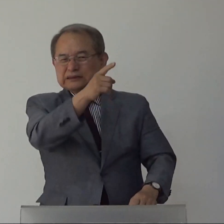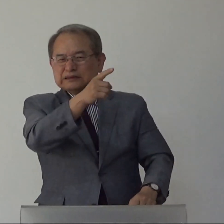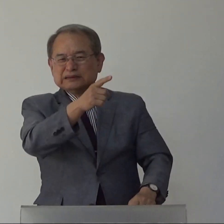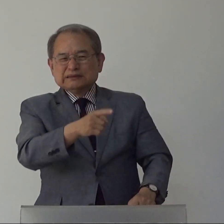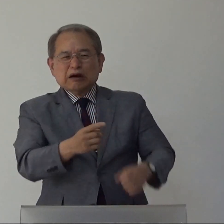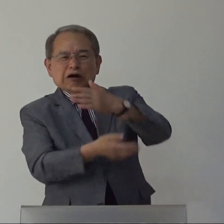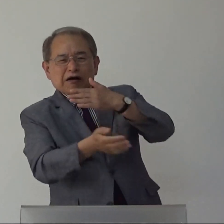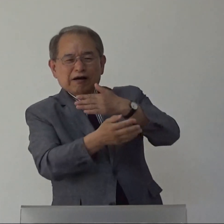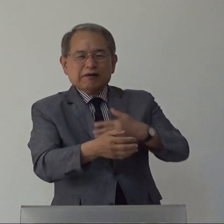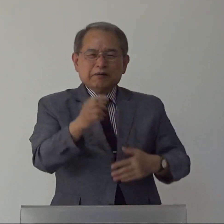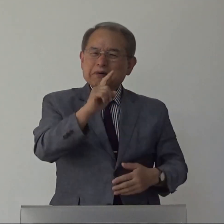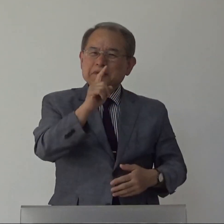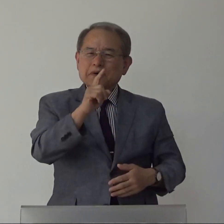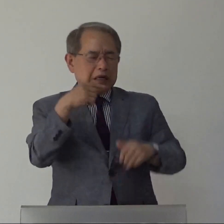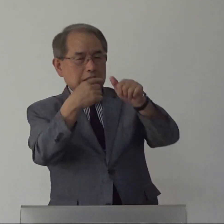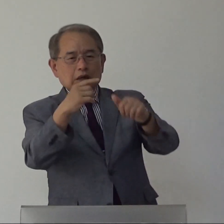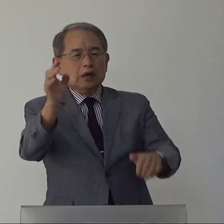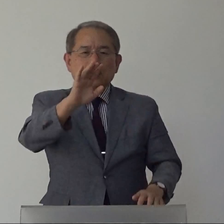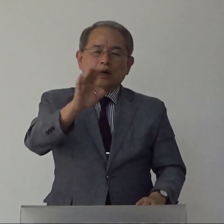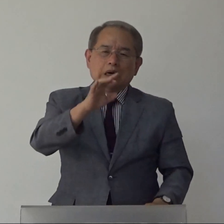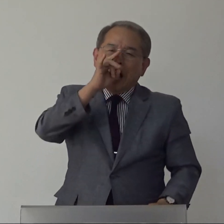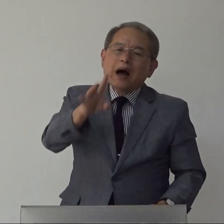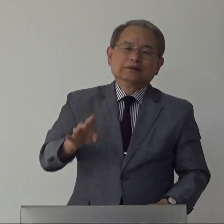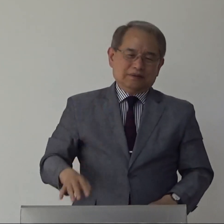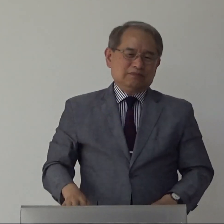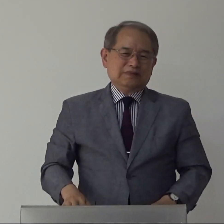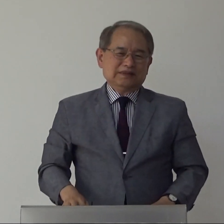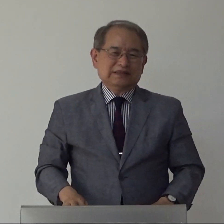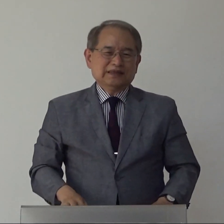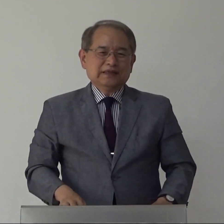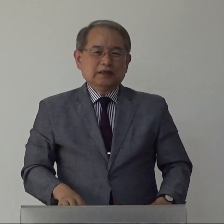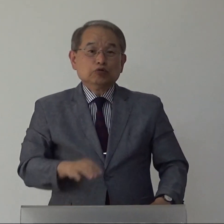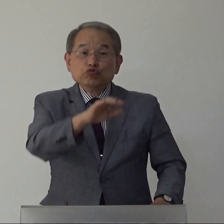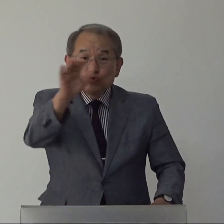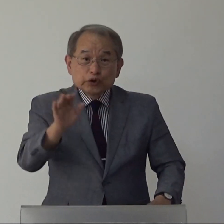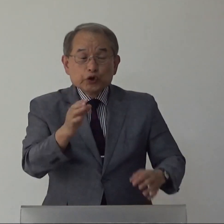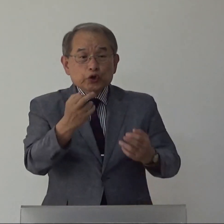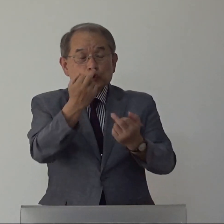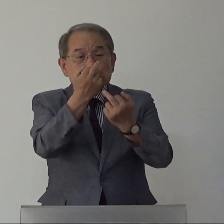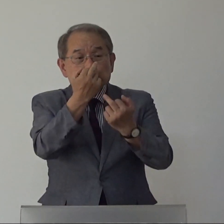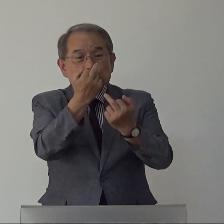잘한다, 못한다 함부로 판단하시면 안 됩니다.